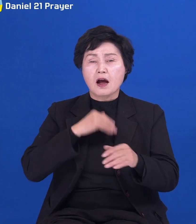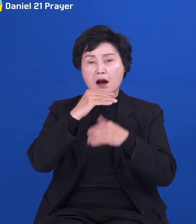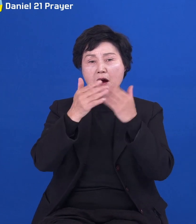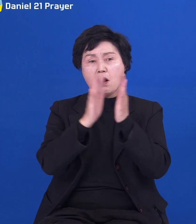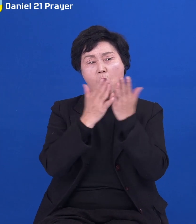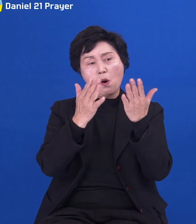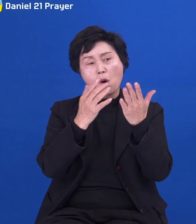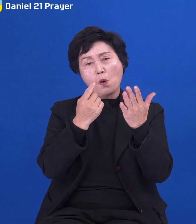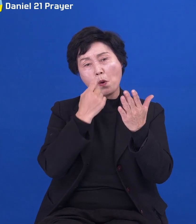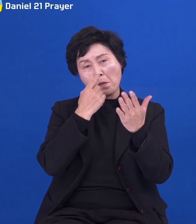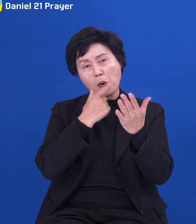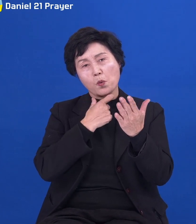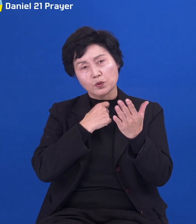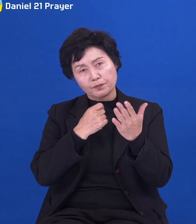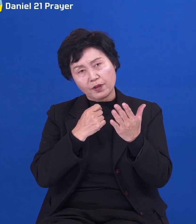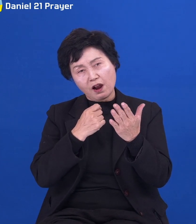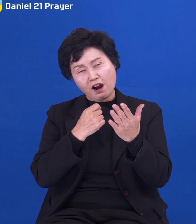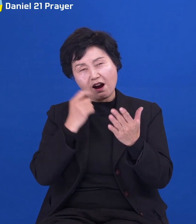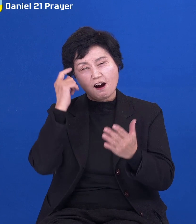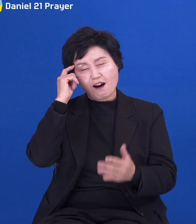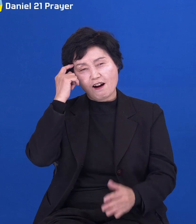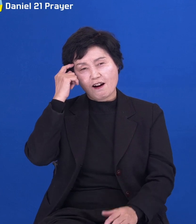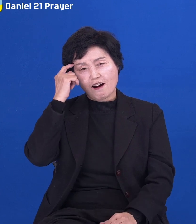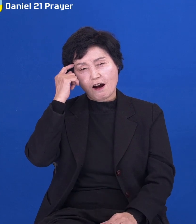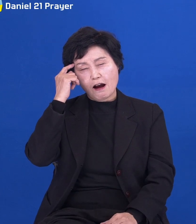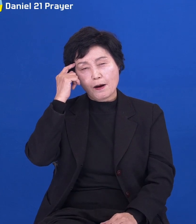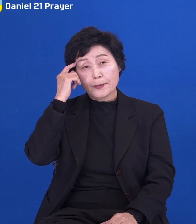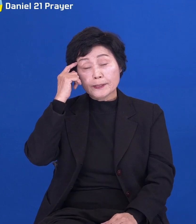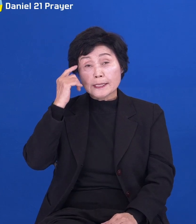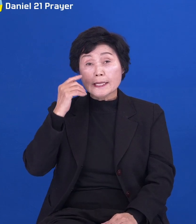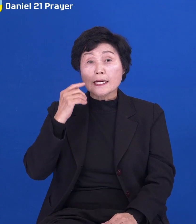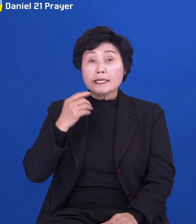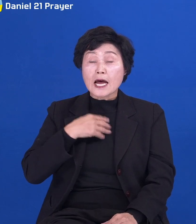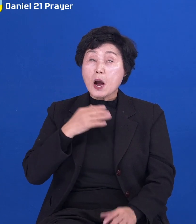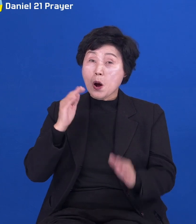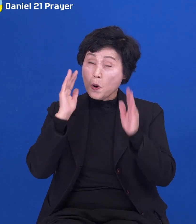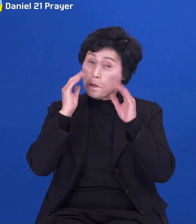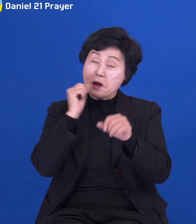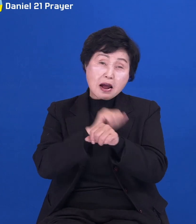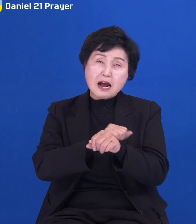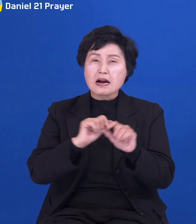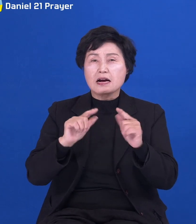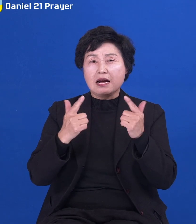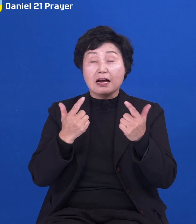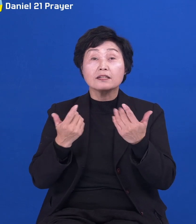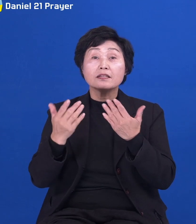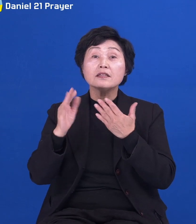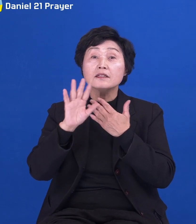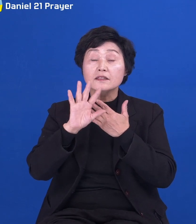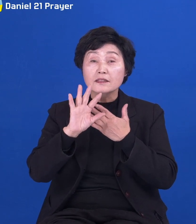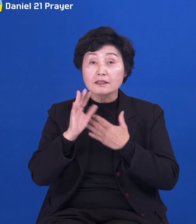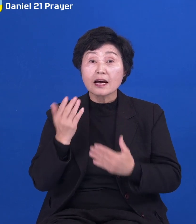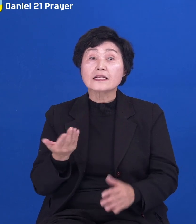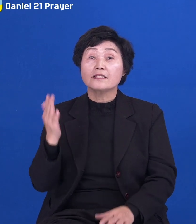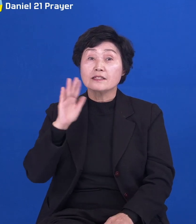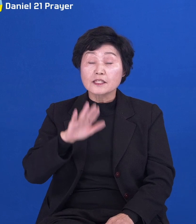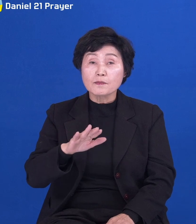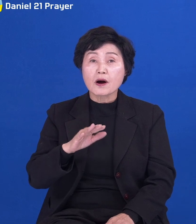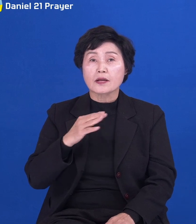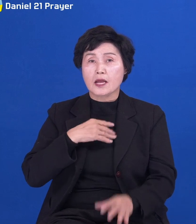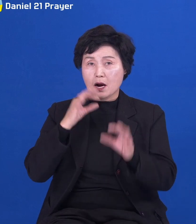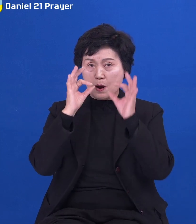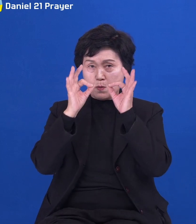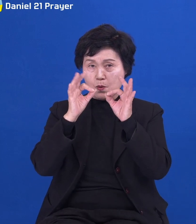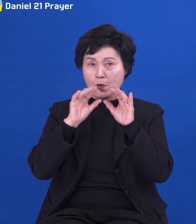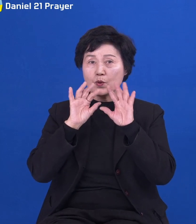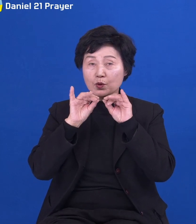공부를 잘해서가 아니었고요, 저에게 왔던 선교사님들과 그리고 대학생들은 내가 봐왔던 사람들이 아니었어요. 상상도 못했던